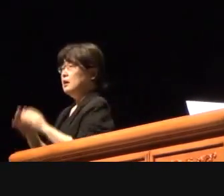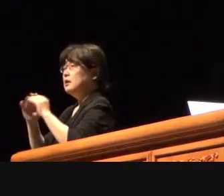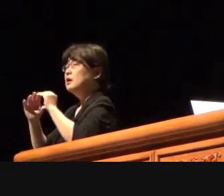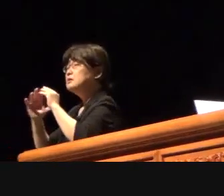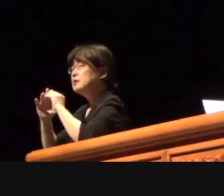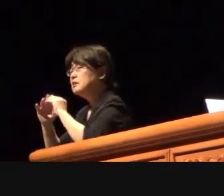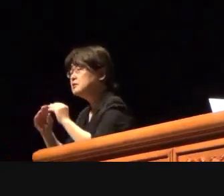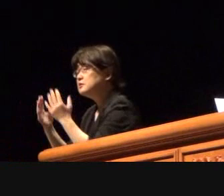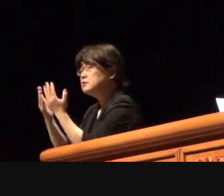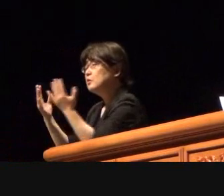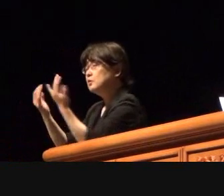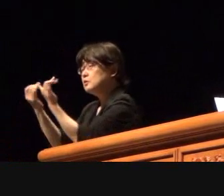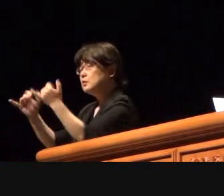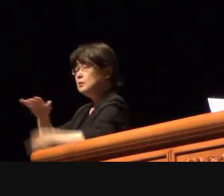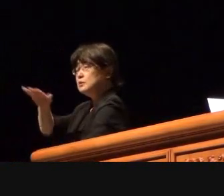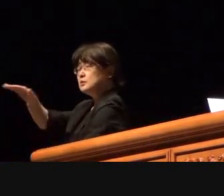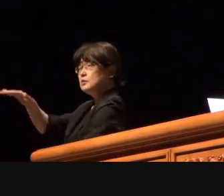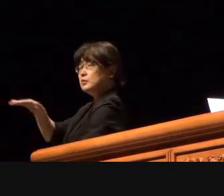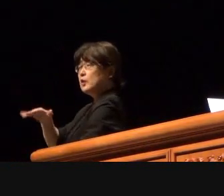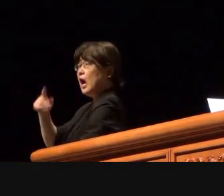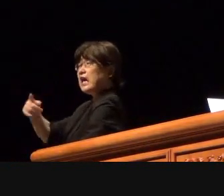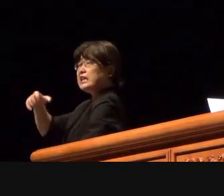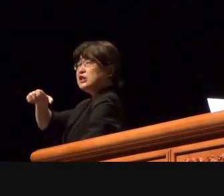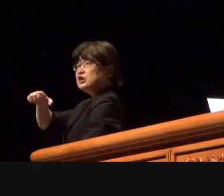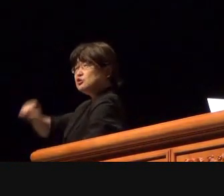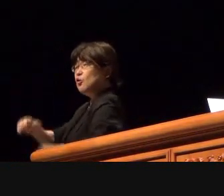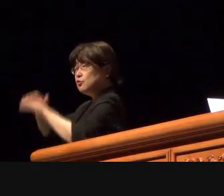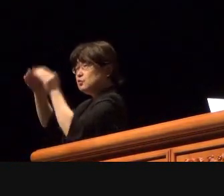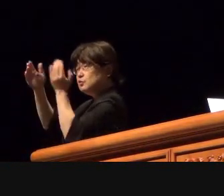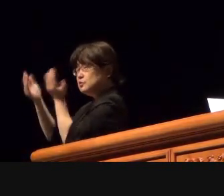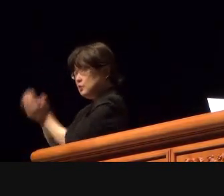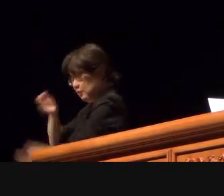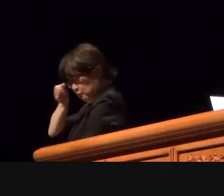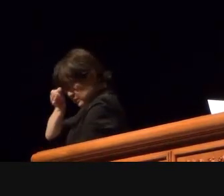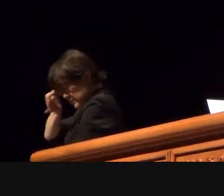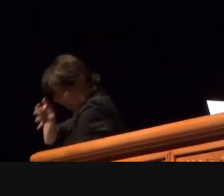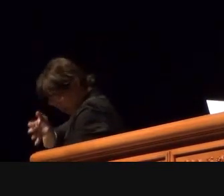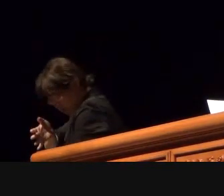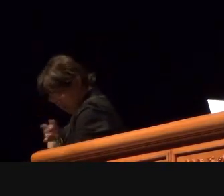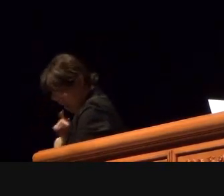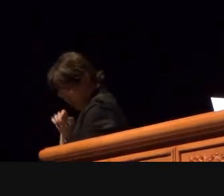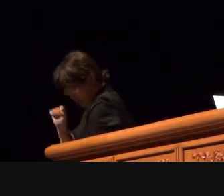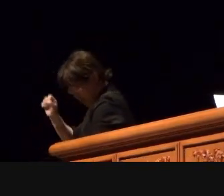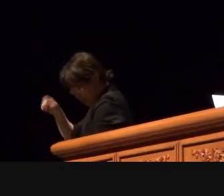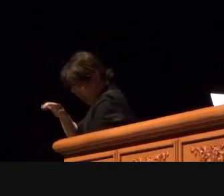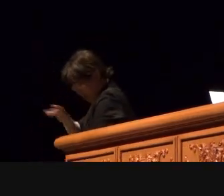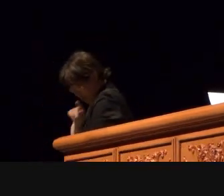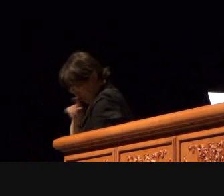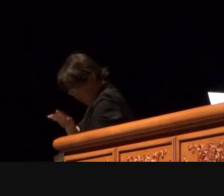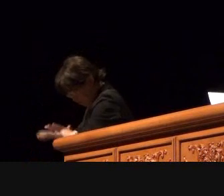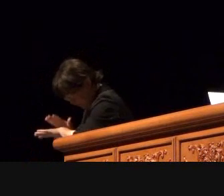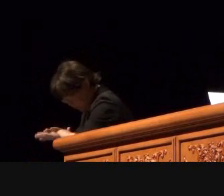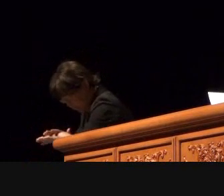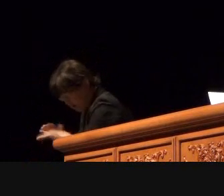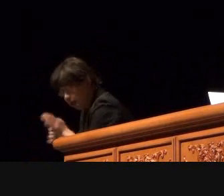多くの人々は一億総ざるねという形を取ることによって